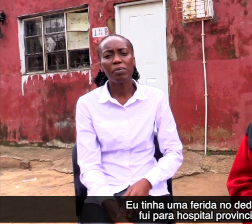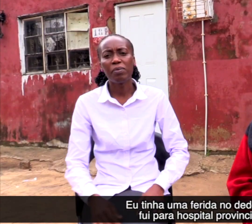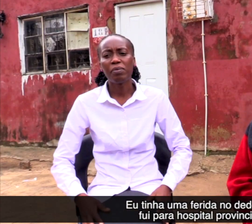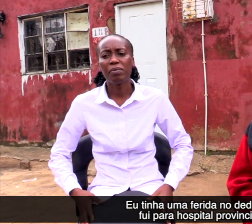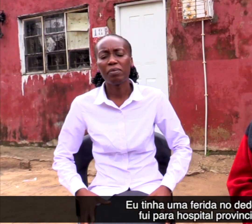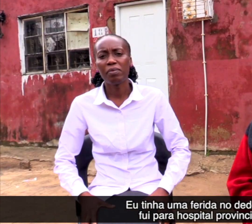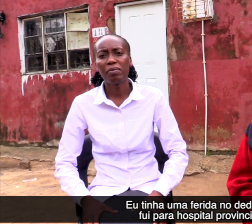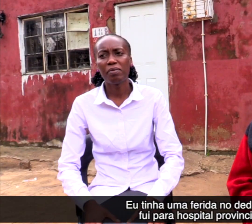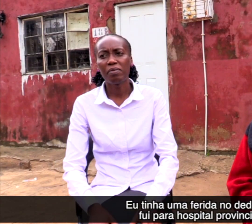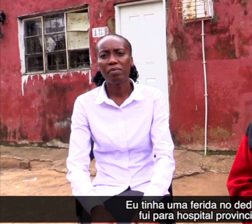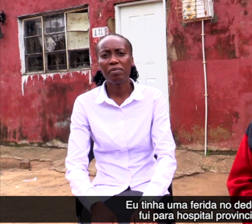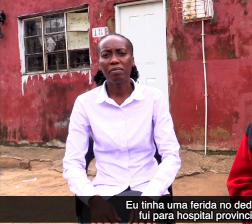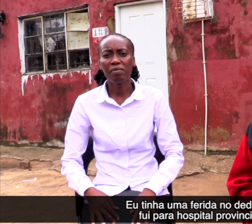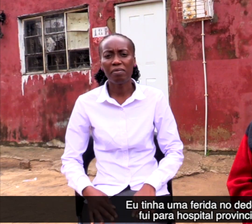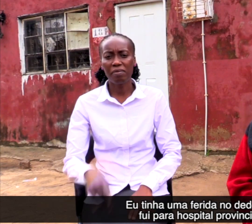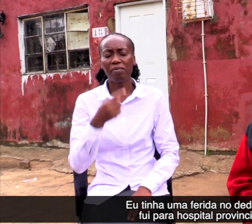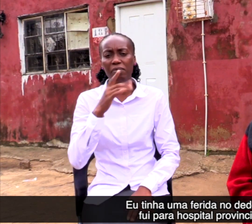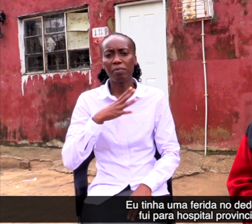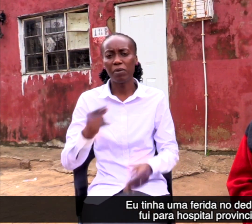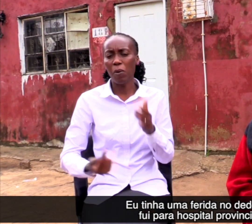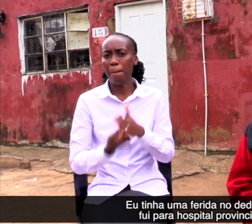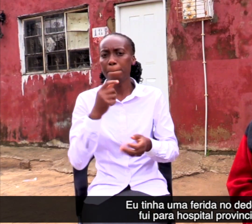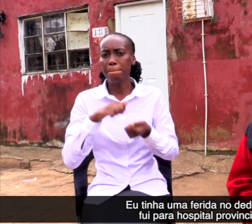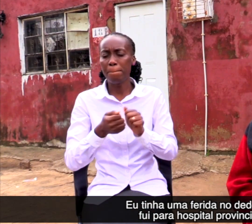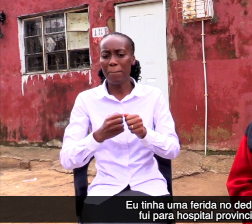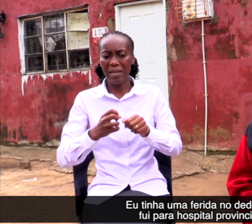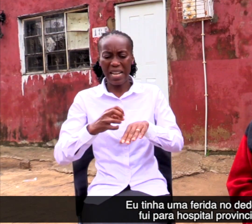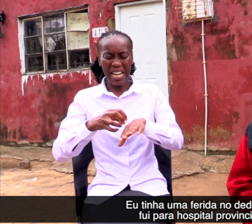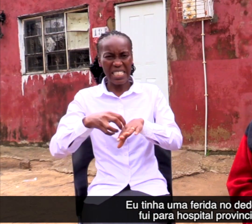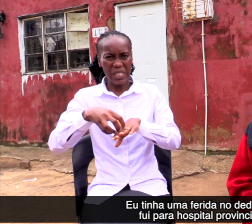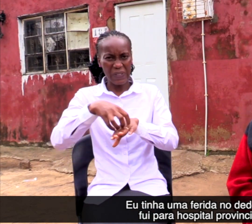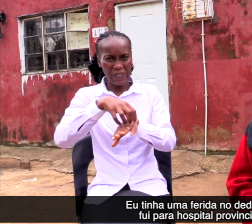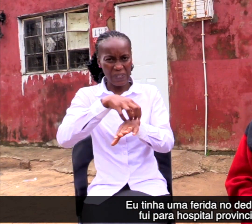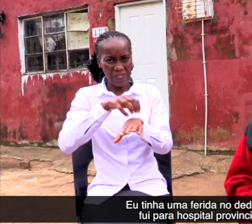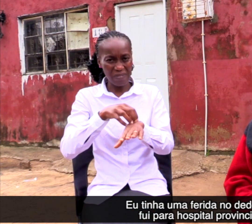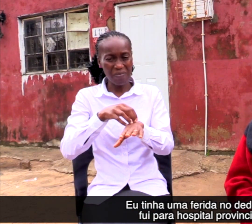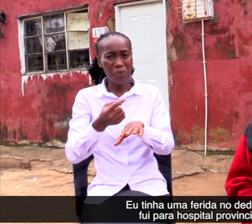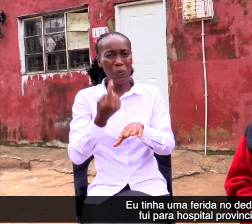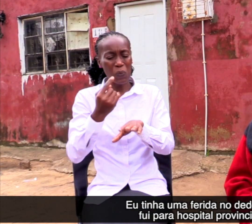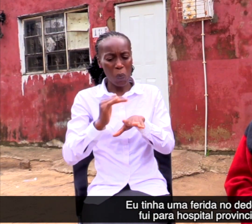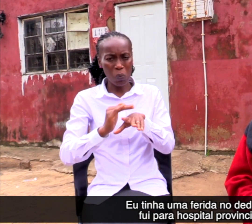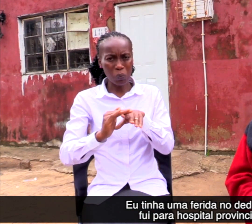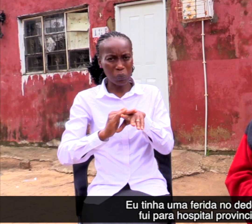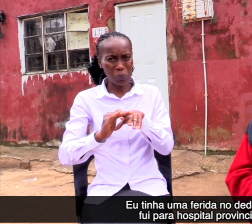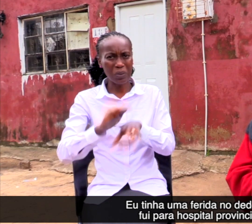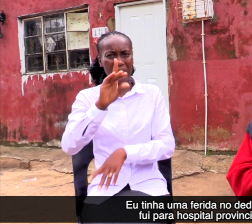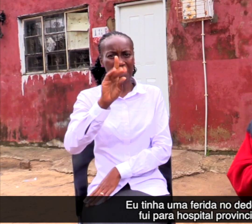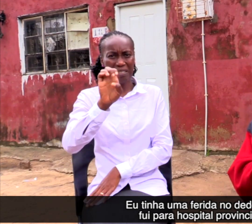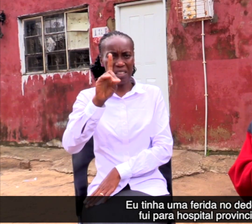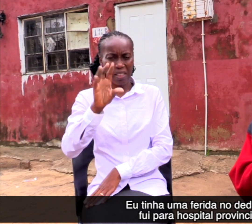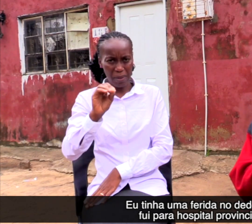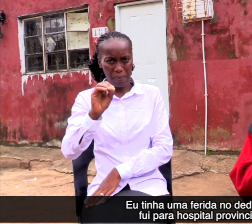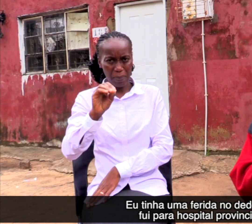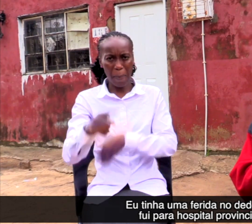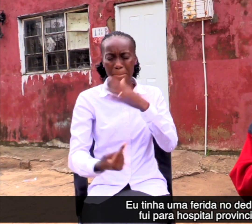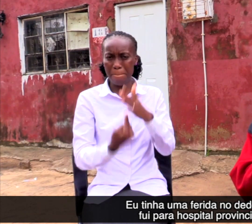Eu tinha uma ferida no dedo grande. Então ficou assim, foi para o